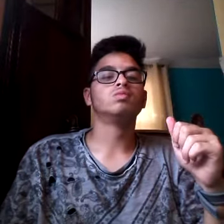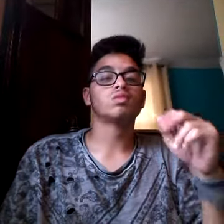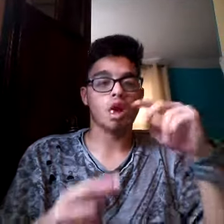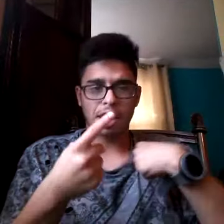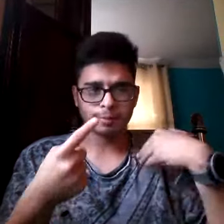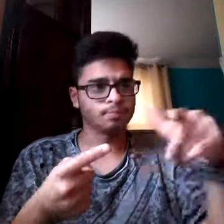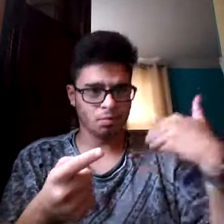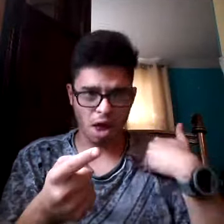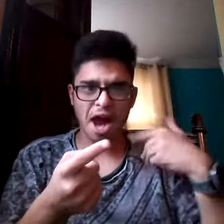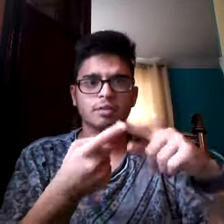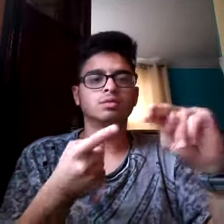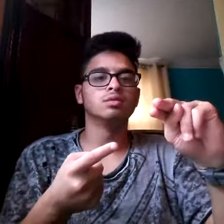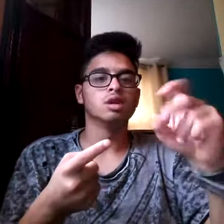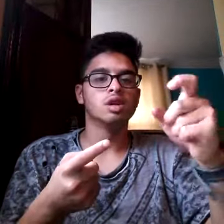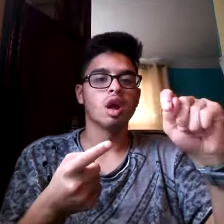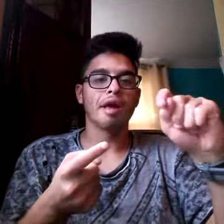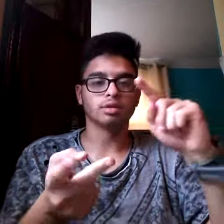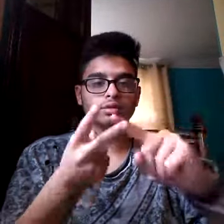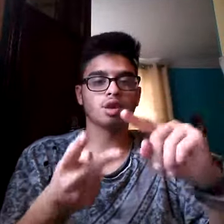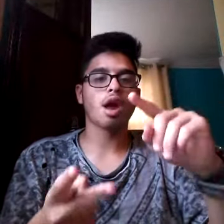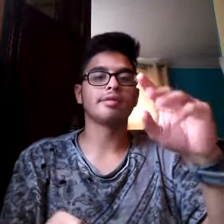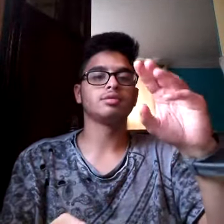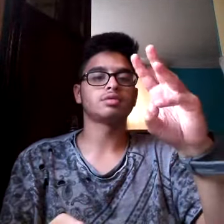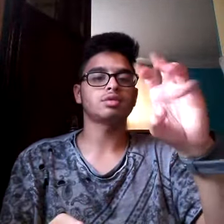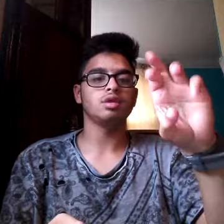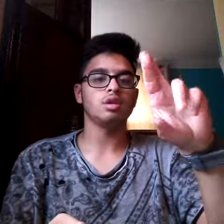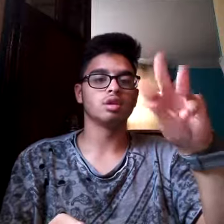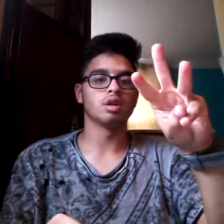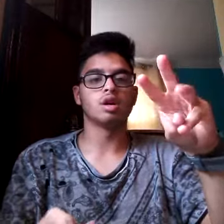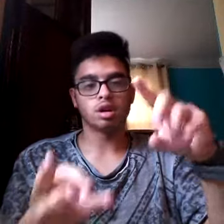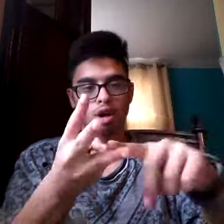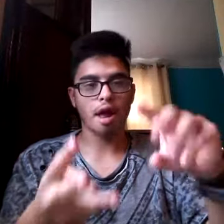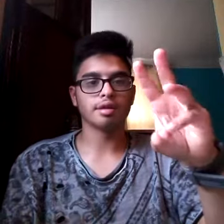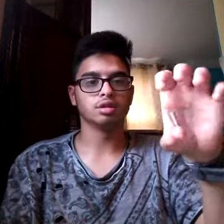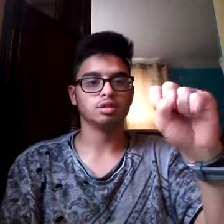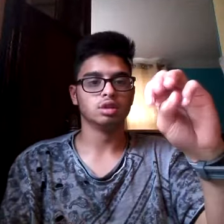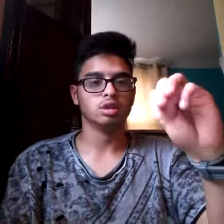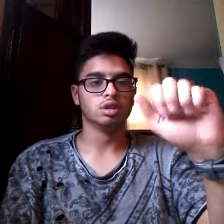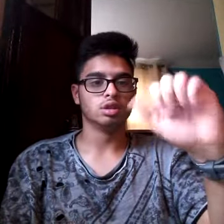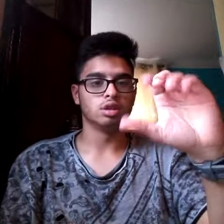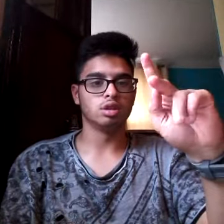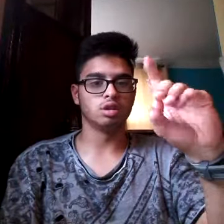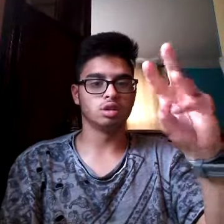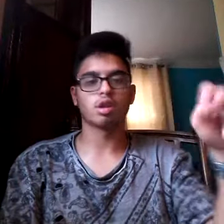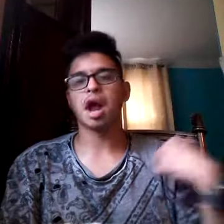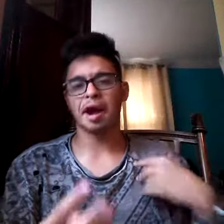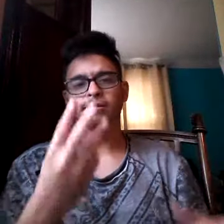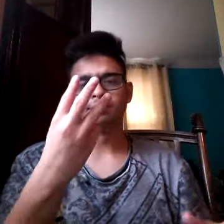personas mayormente en la calle, precisamente no en los edificios, por temor a que se lleven a cabo réplicas. Se esperan réplicas,